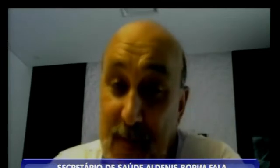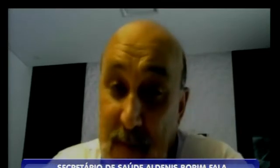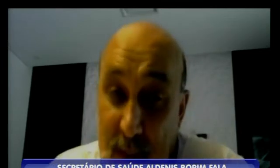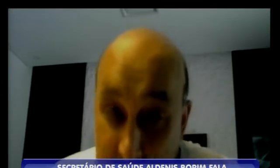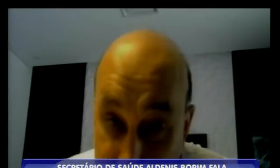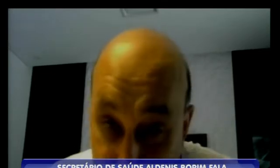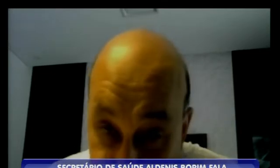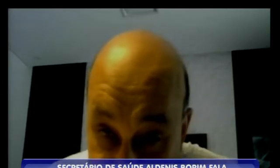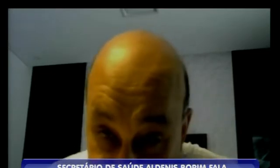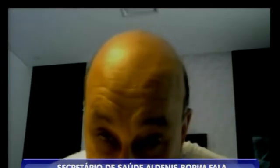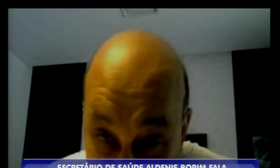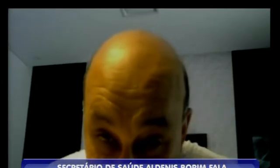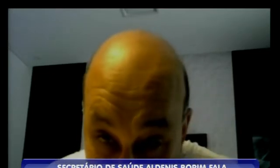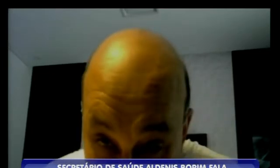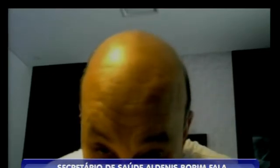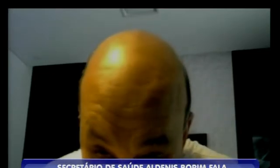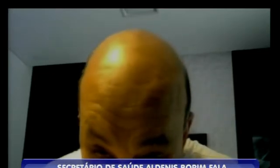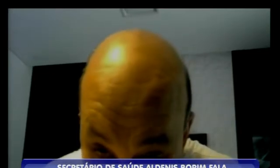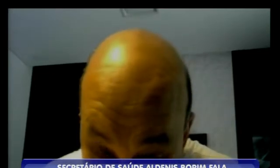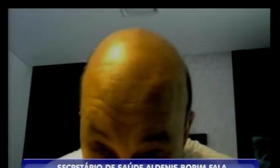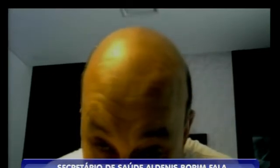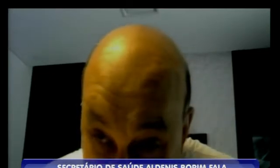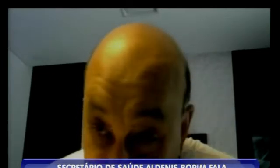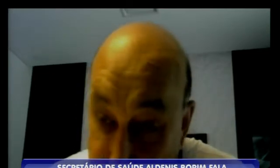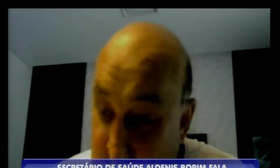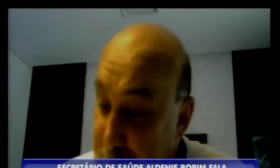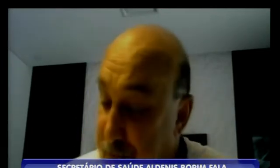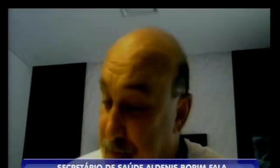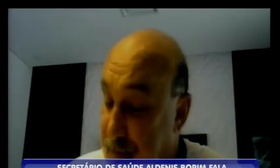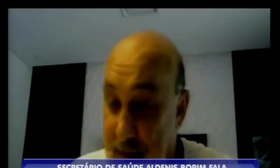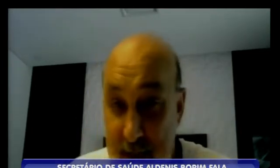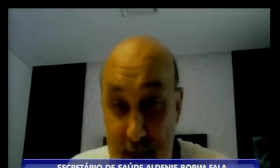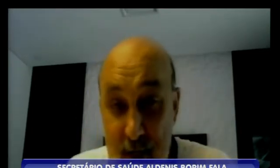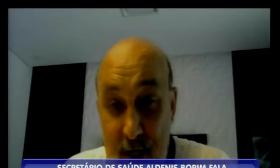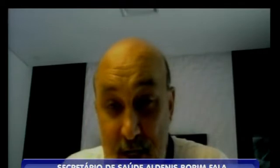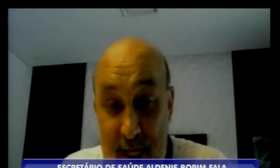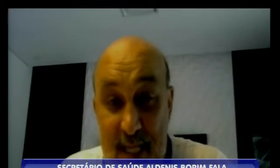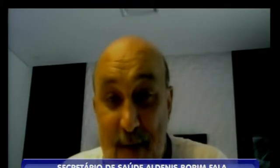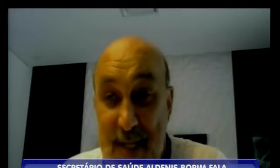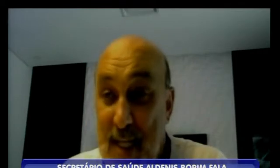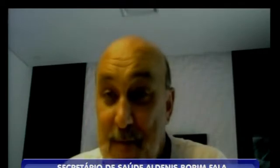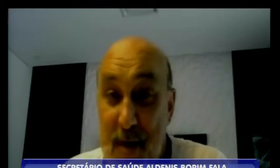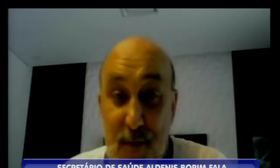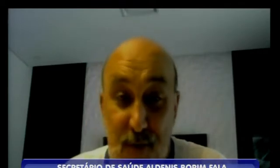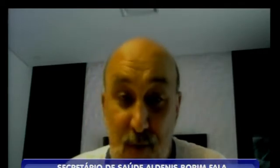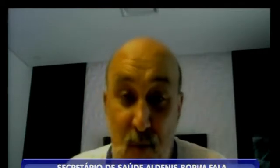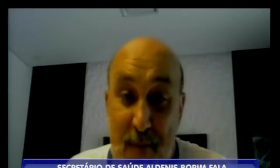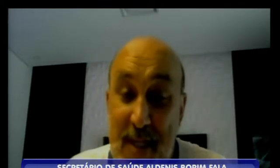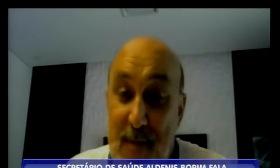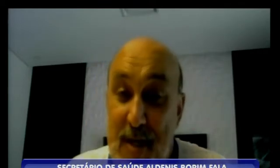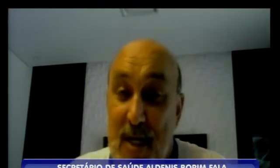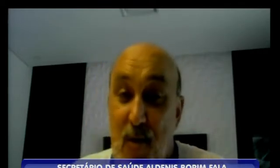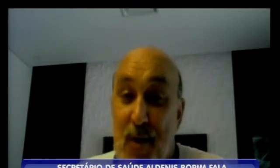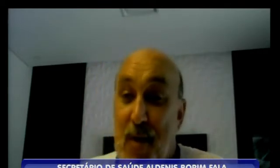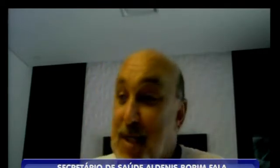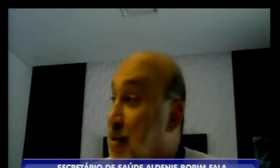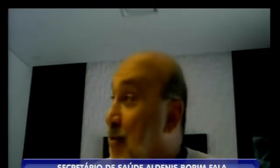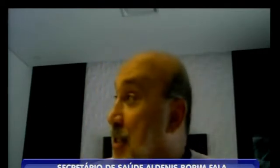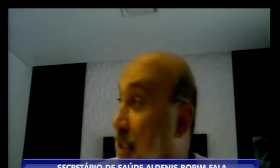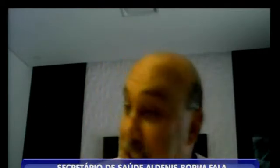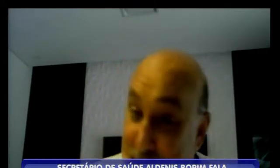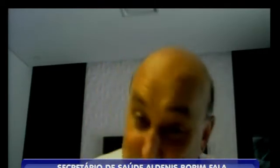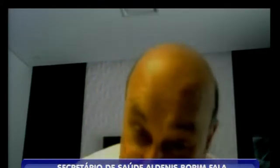Parabenizar o secretário Denis, né? Porque pegou nada mais, nada menos, uma pandemia, uma